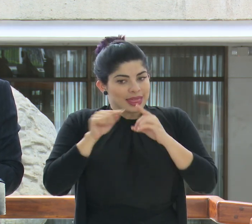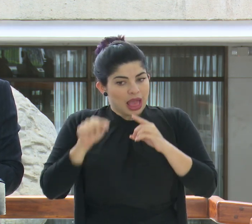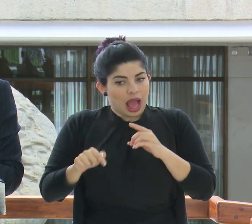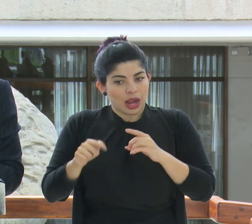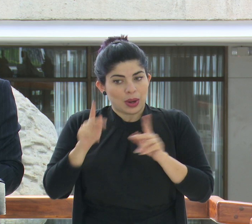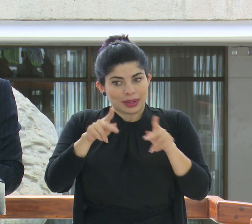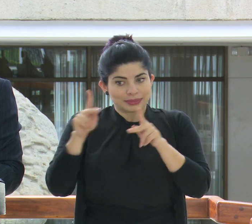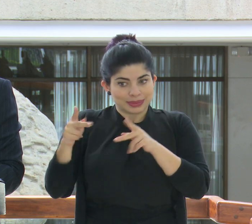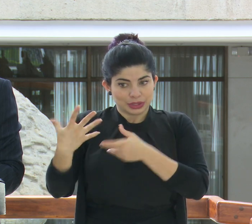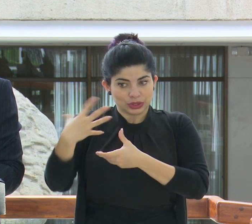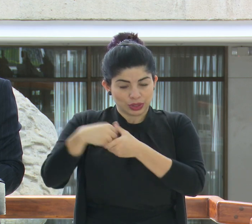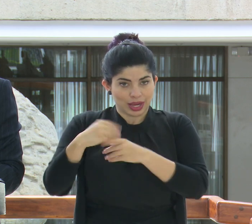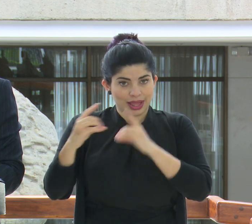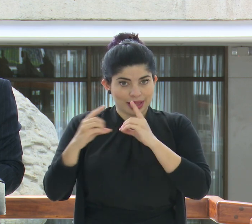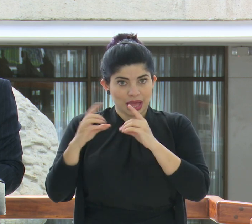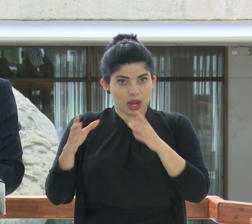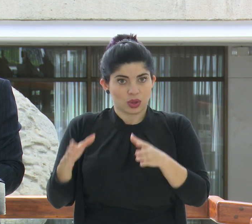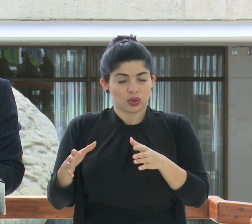las partes,